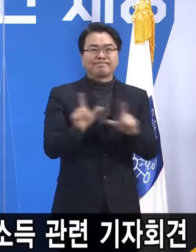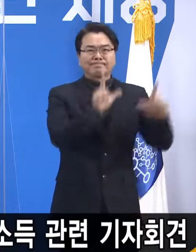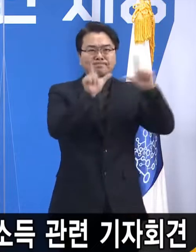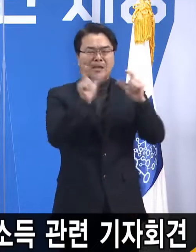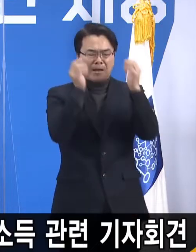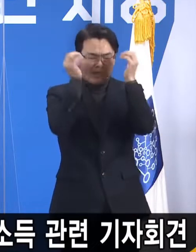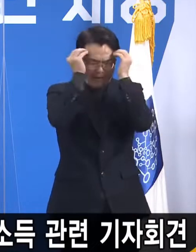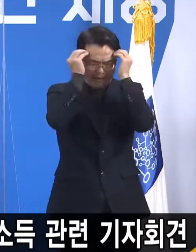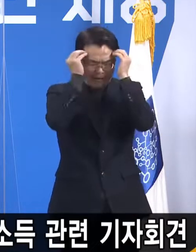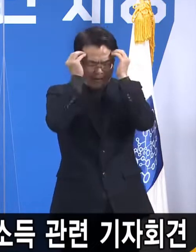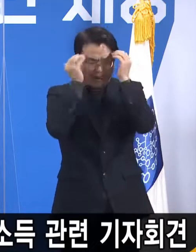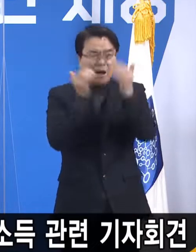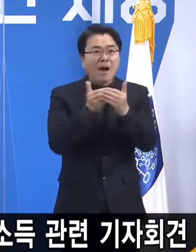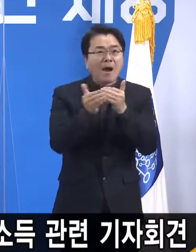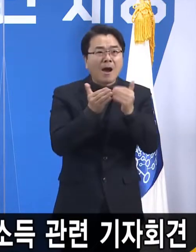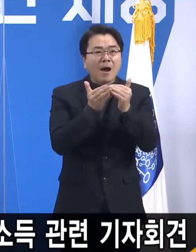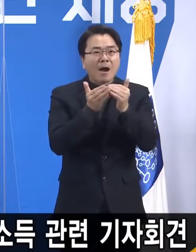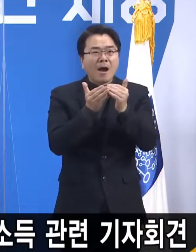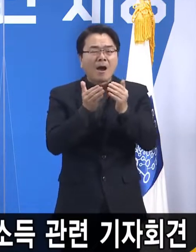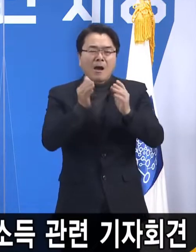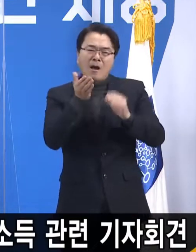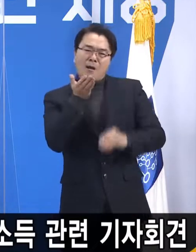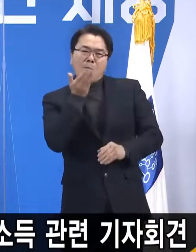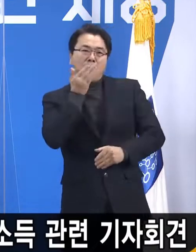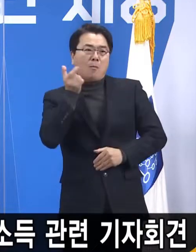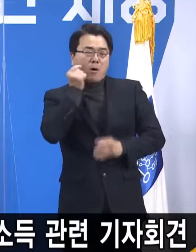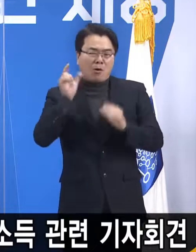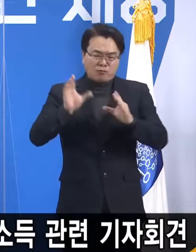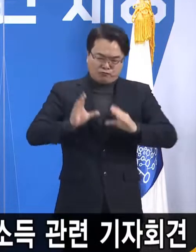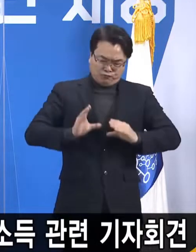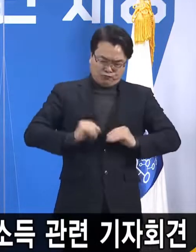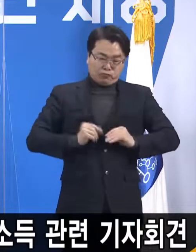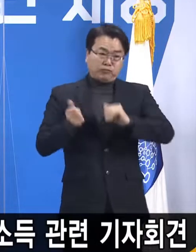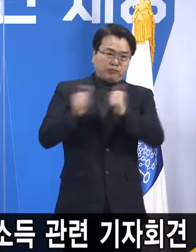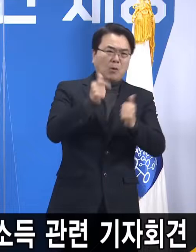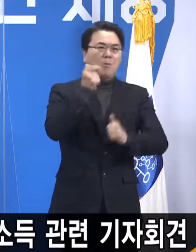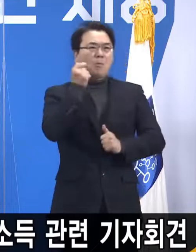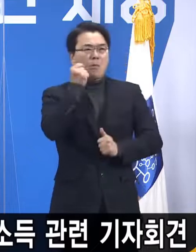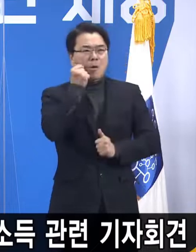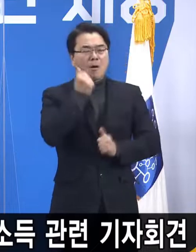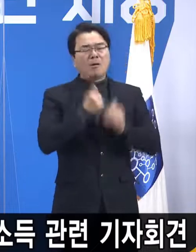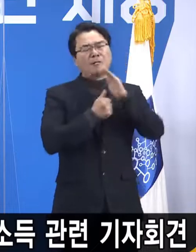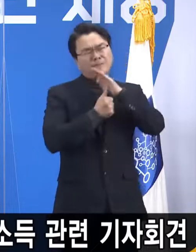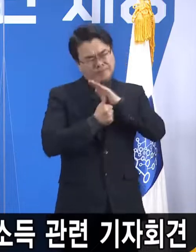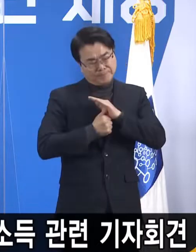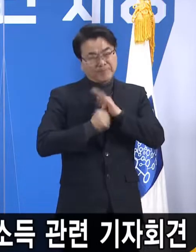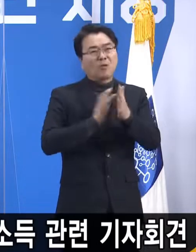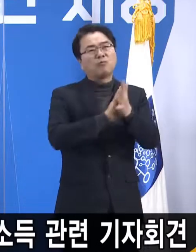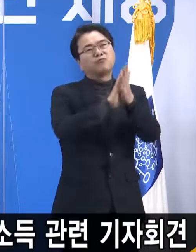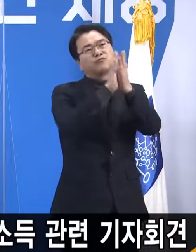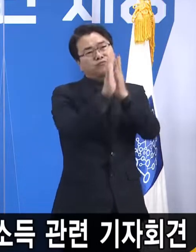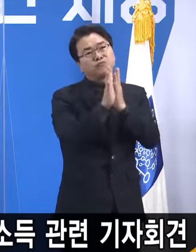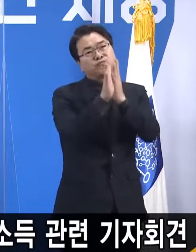생활고에 시달리다가 굶어 죽을 수는 없어서 생긴 참혹한 현상입니다.